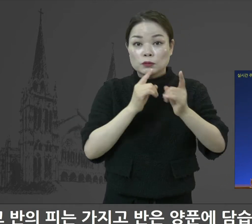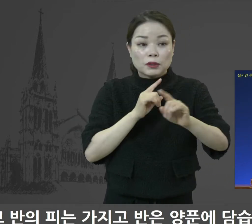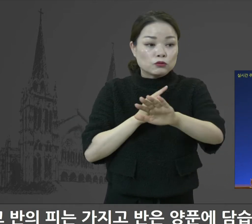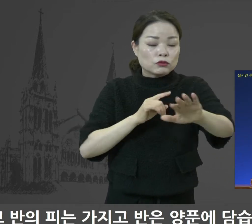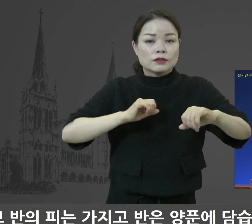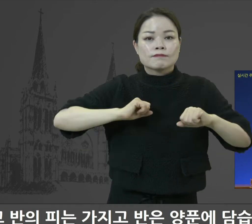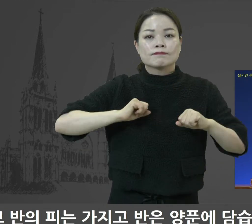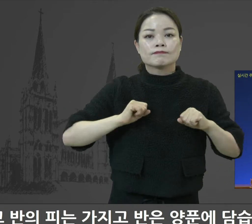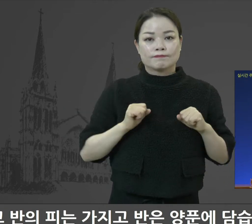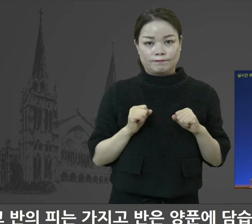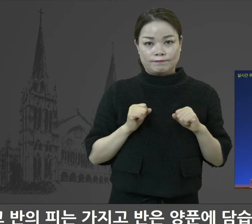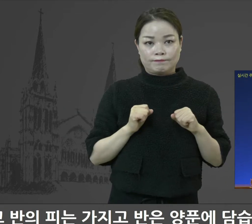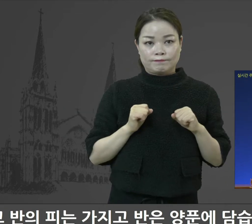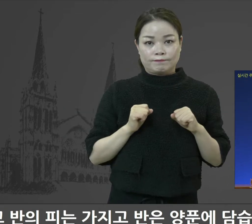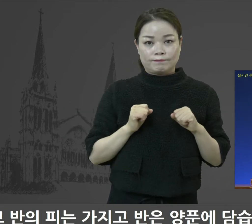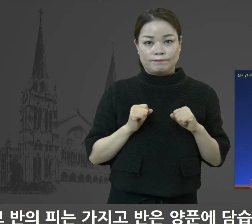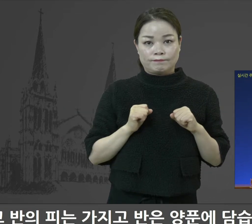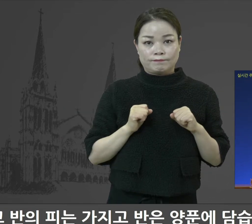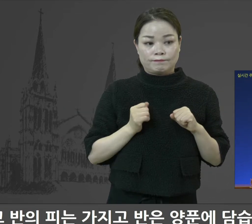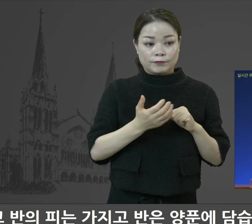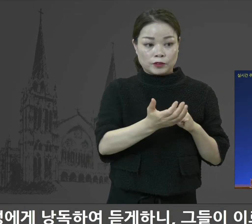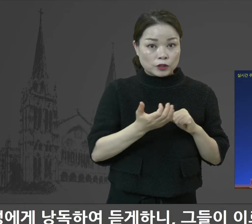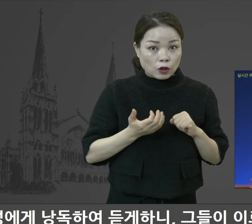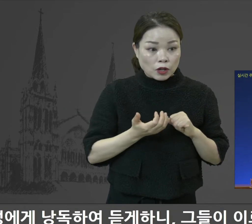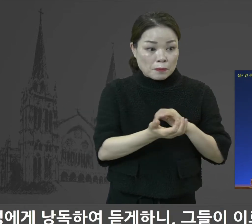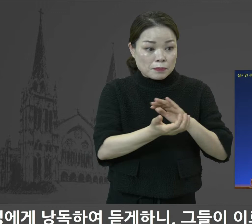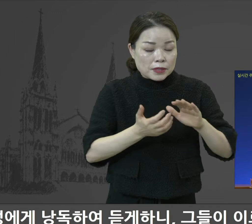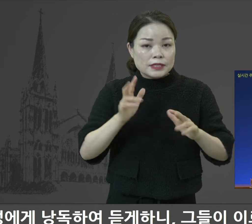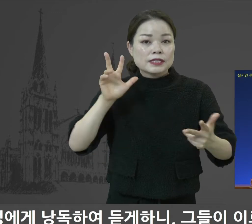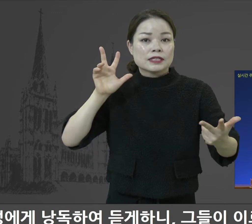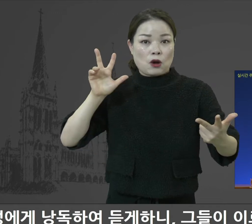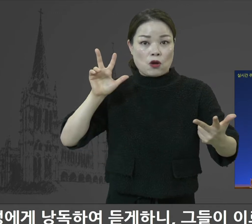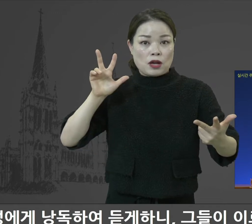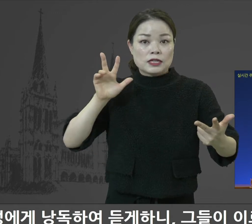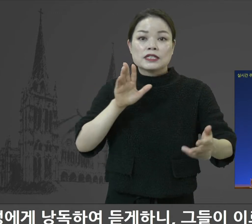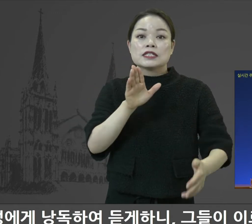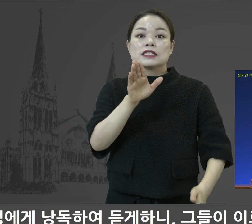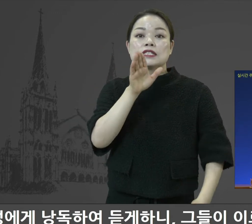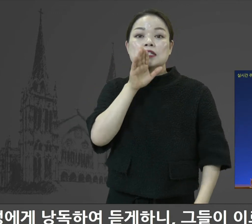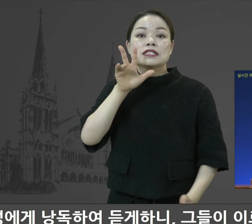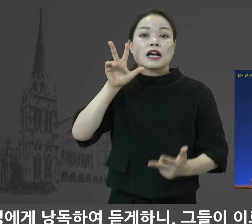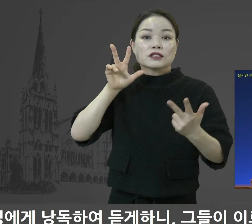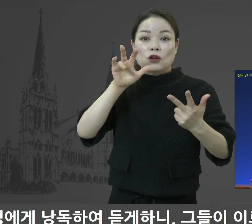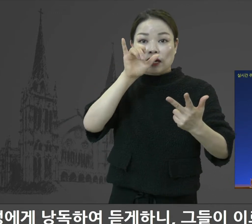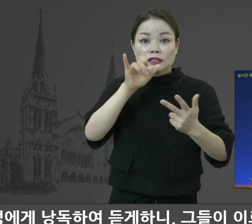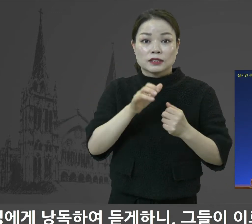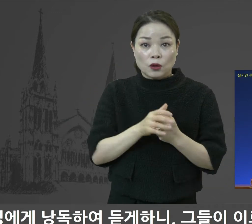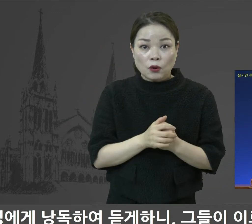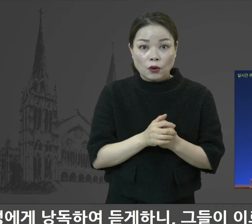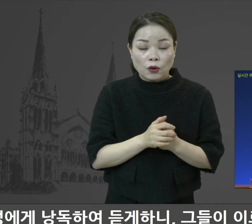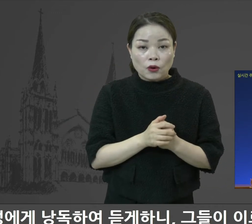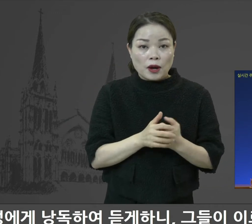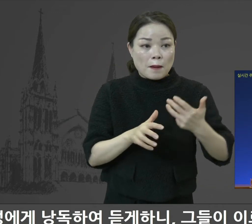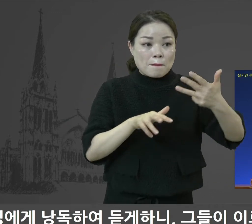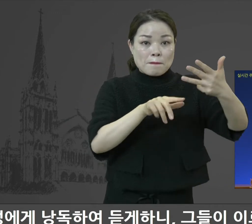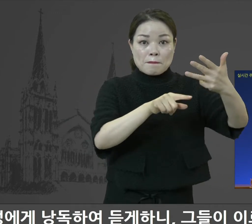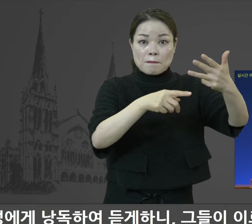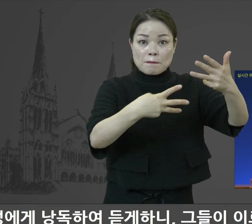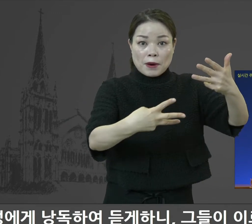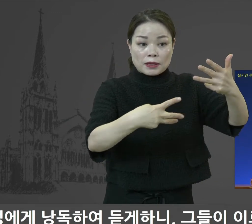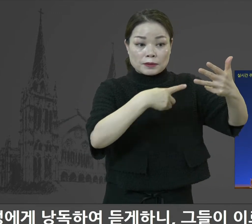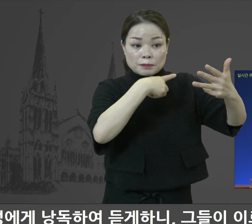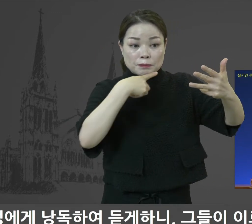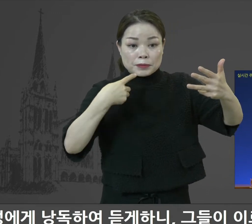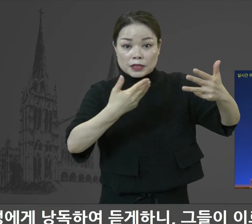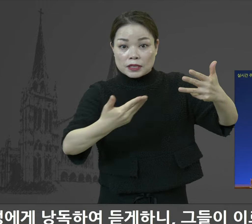우리가 준행하리이다. 다시 한번 앞에서 미리 서약한 것이고 이게 진짜 서약한 겁니다. 8절, 이제 그 피를